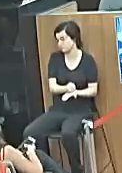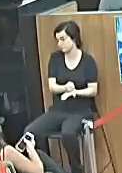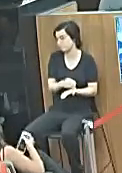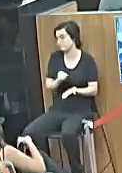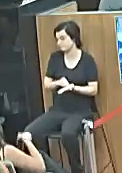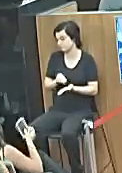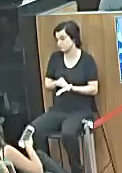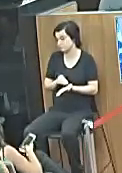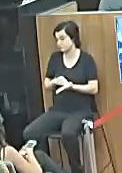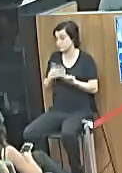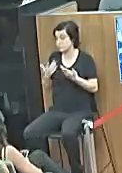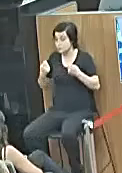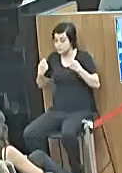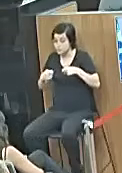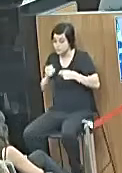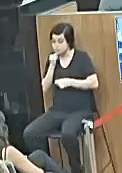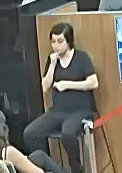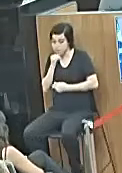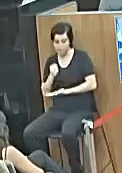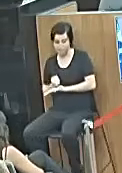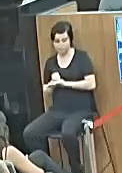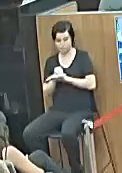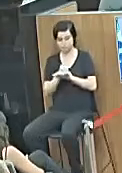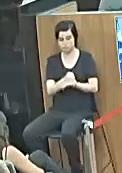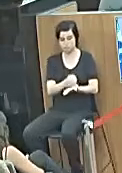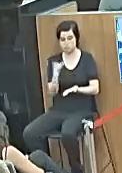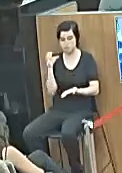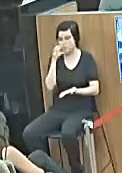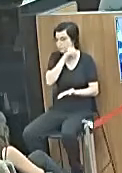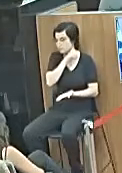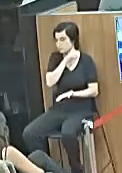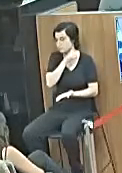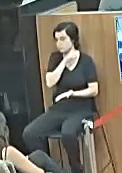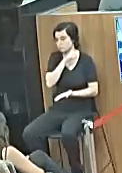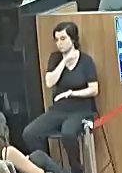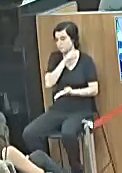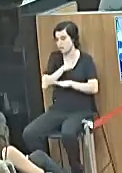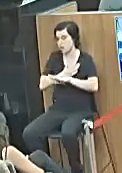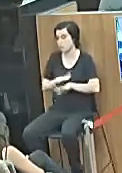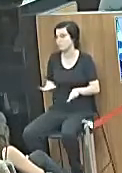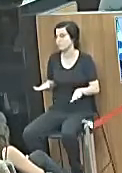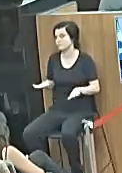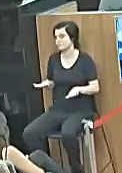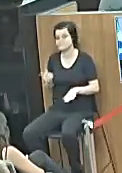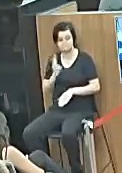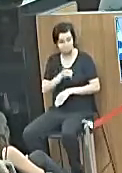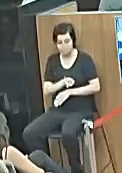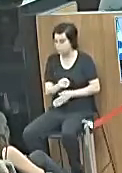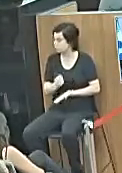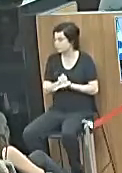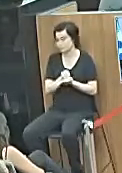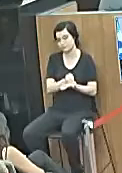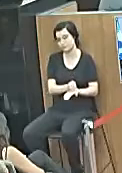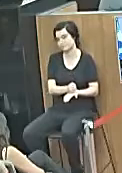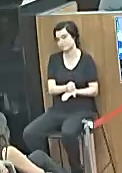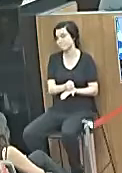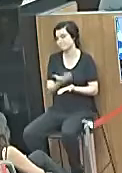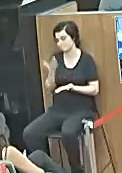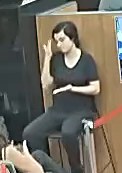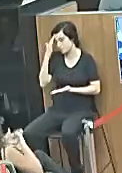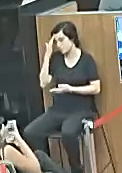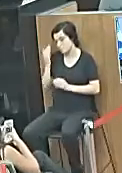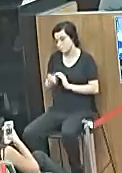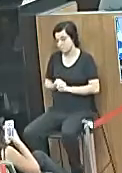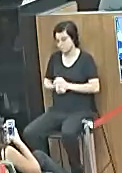mais é que algo assim temporário que não tem não traz um resultado prático e permanente relatório dos